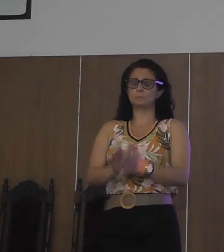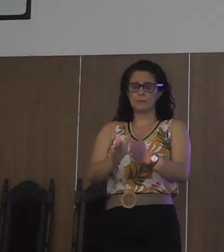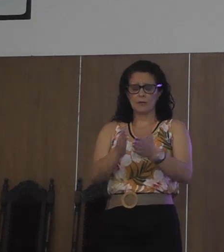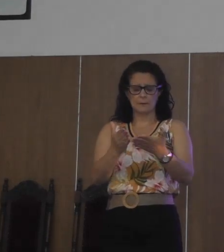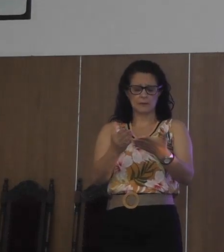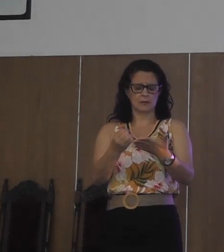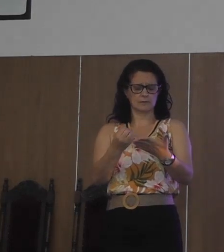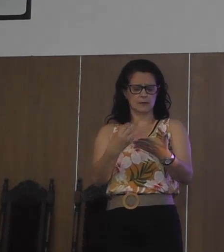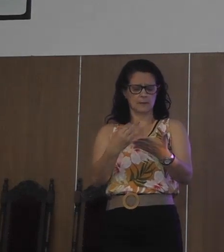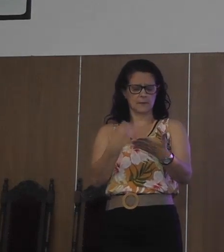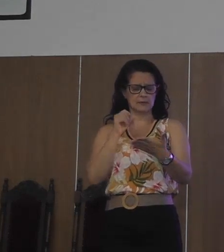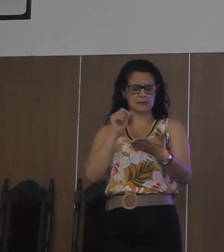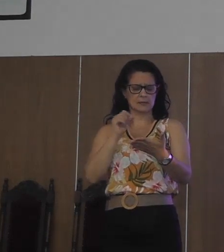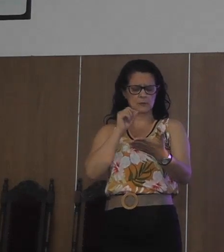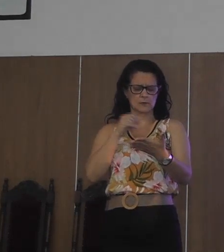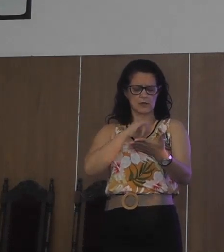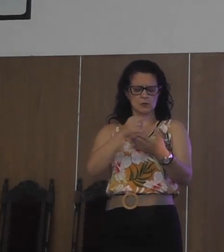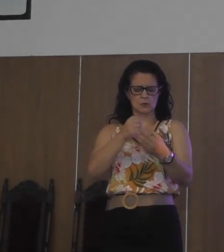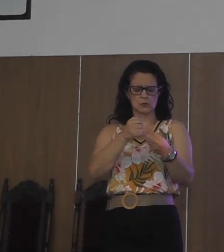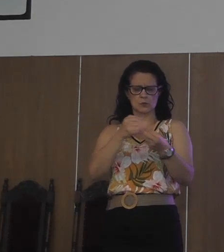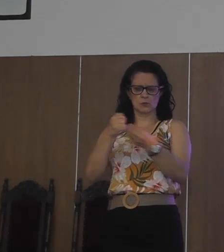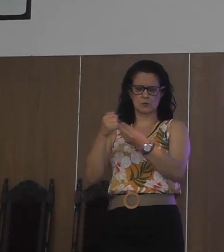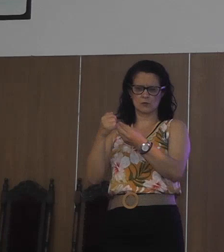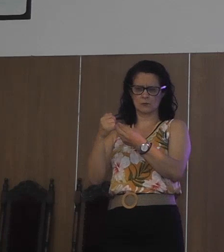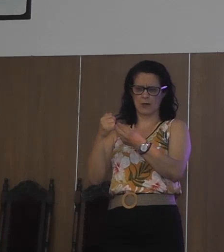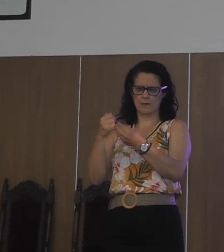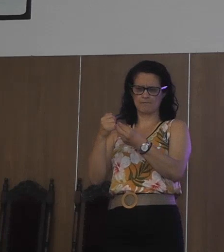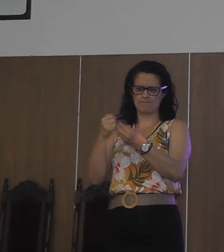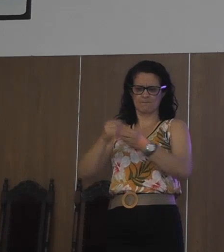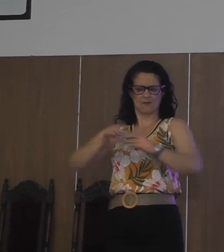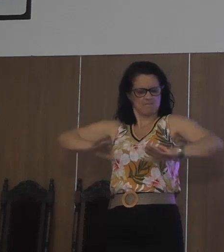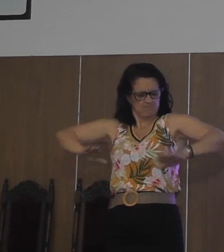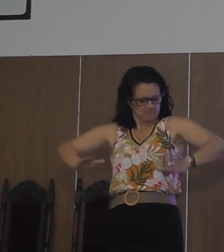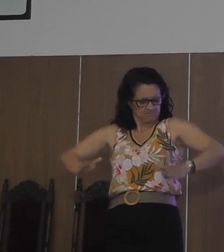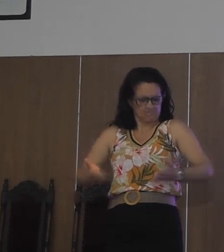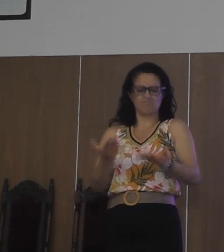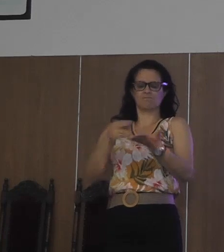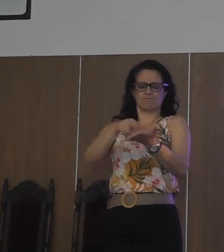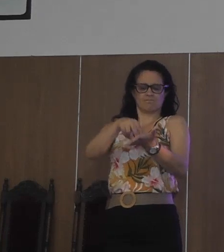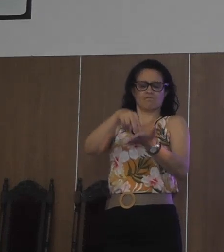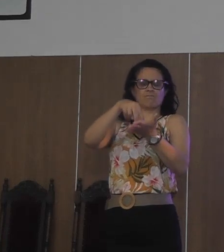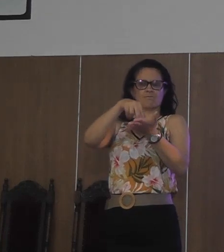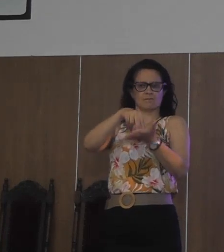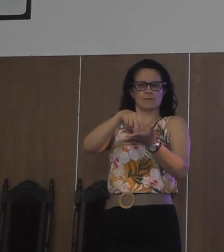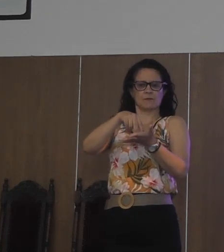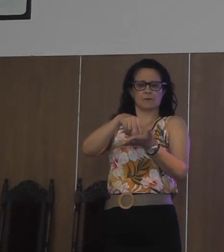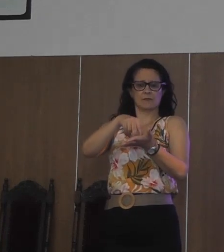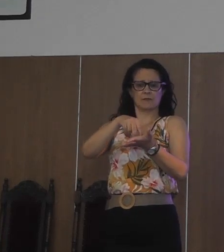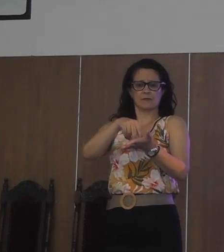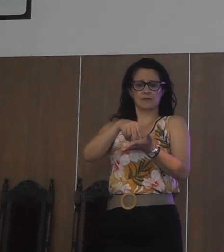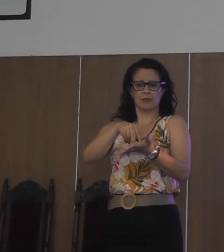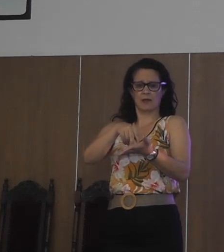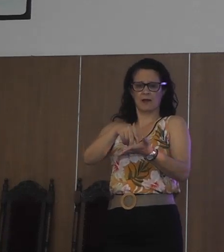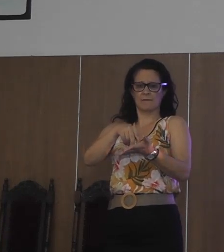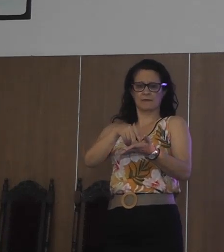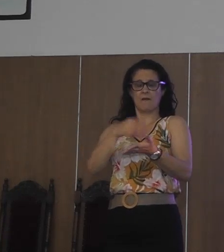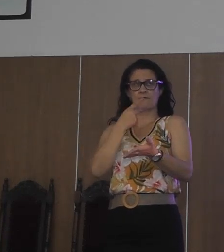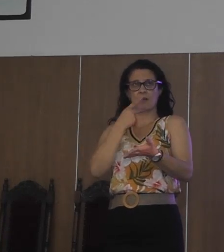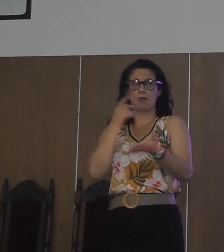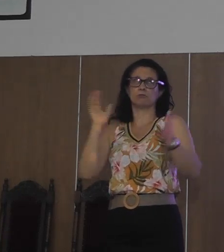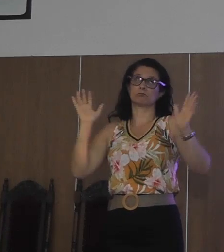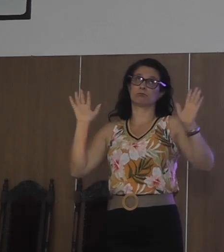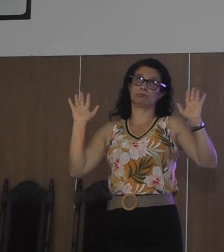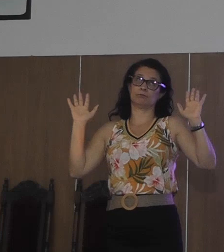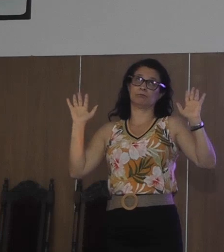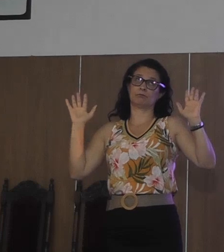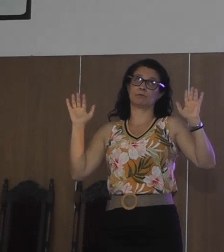nos relatar que Josué, ele retoma o ânimo e dá continuidade àquilo que estava sendo proposto. Deus ordena